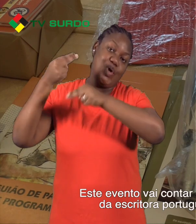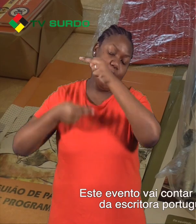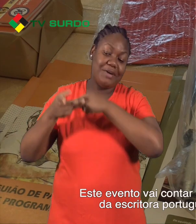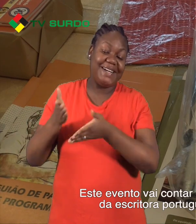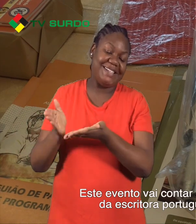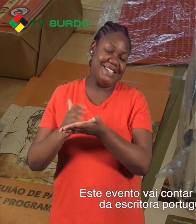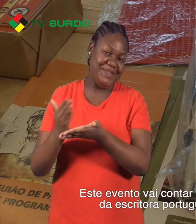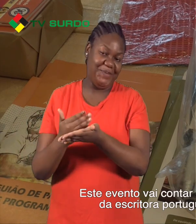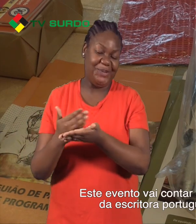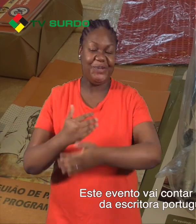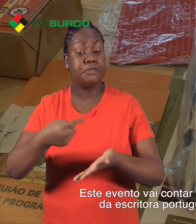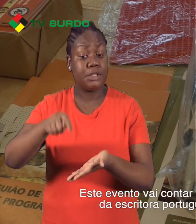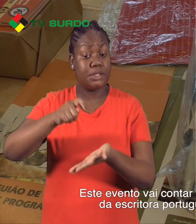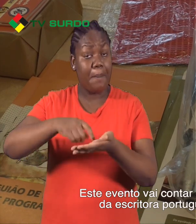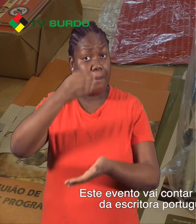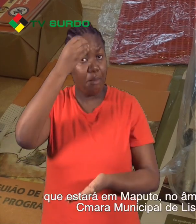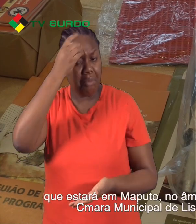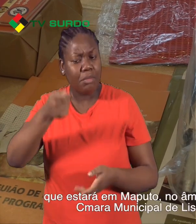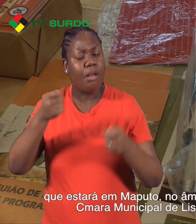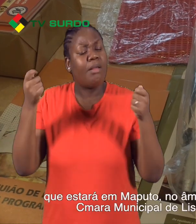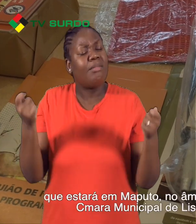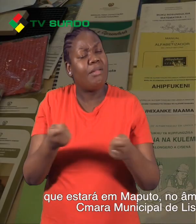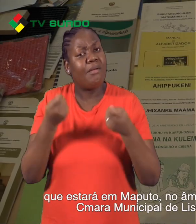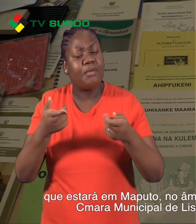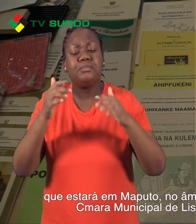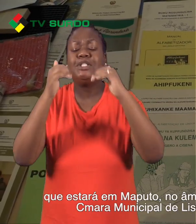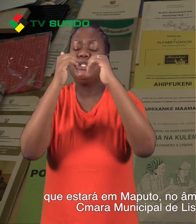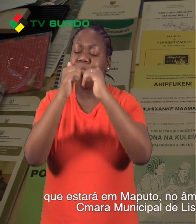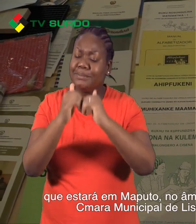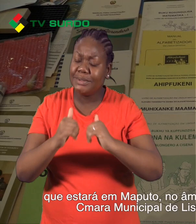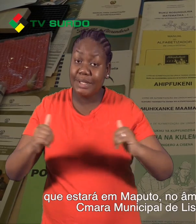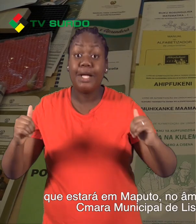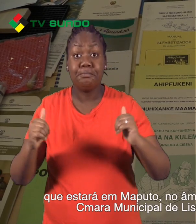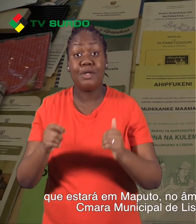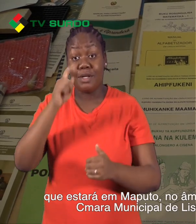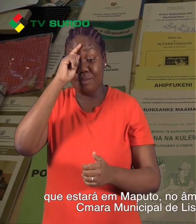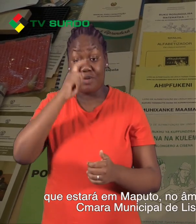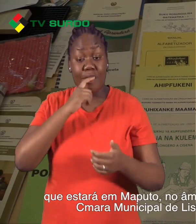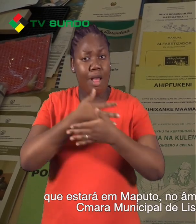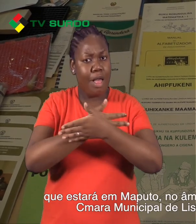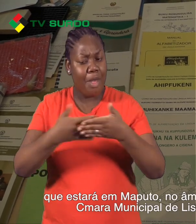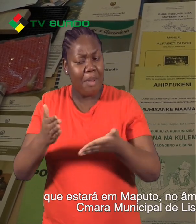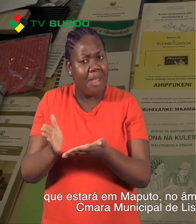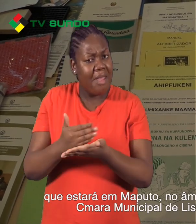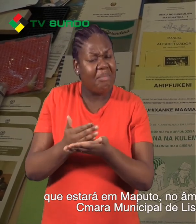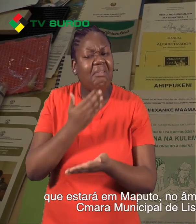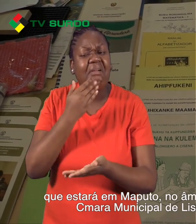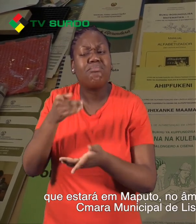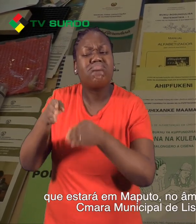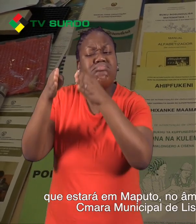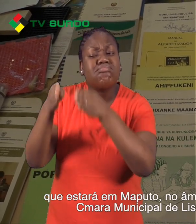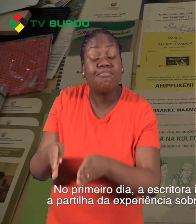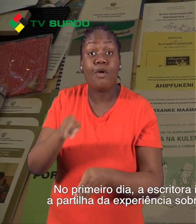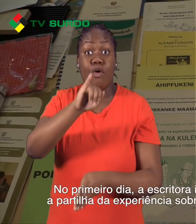especial da escritora portuguesa Joana Bertolio, que estará em Maputo no âmbito de uma cooperação entre a Câmara Municipal de Lisboa e o